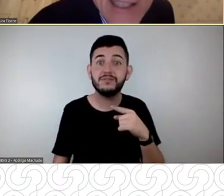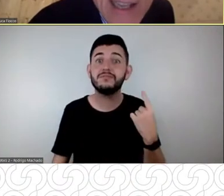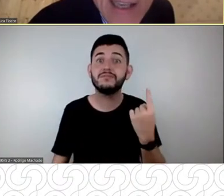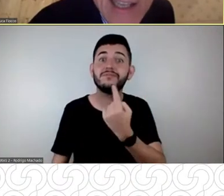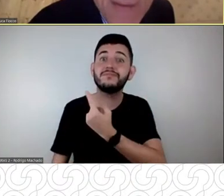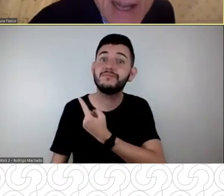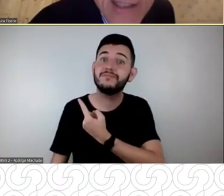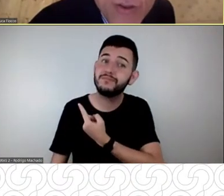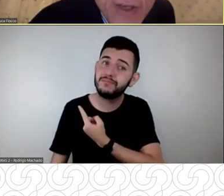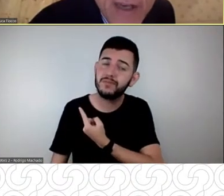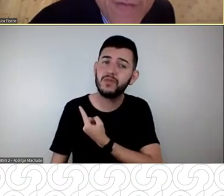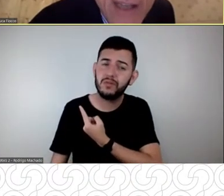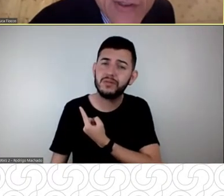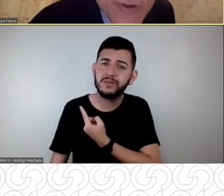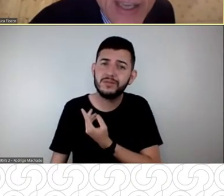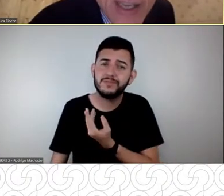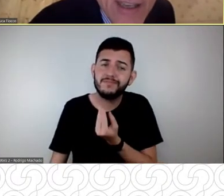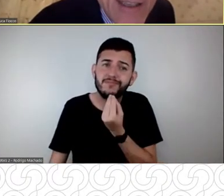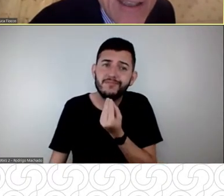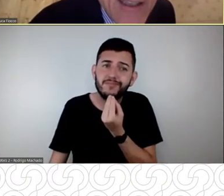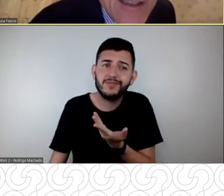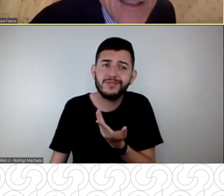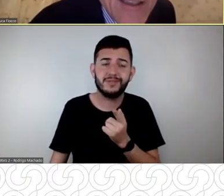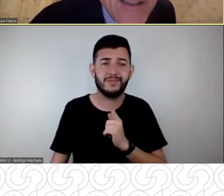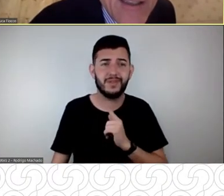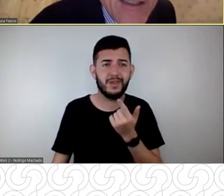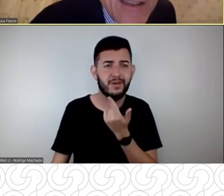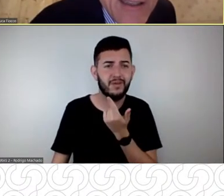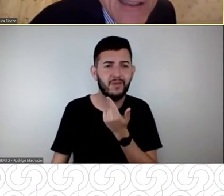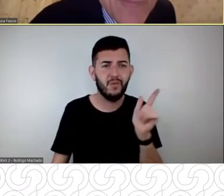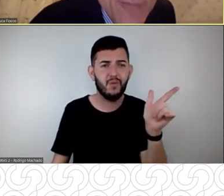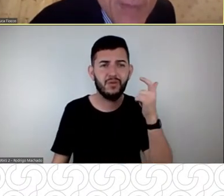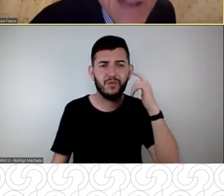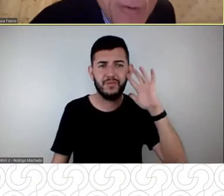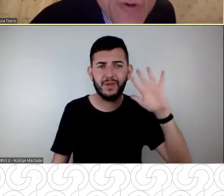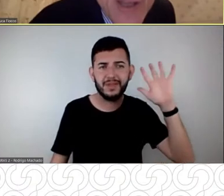talvez devêssemos considerar uma outra tese que foi sugerida.